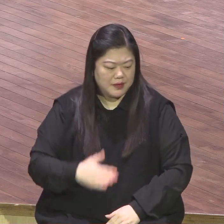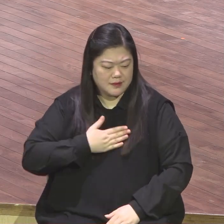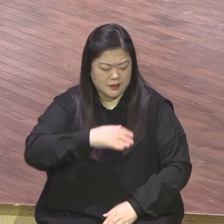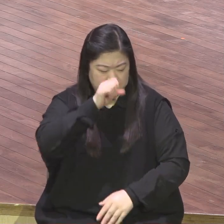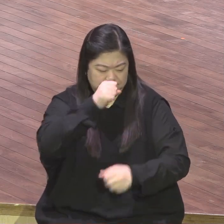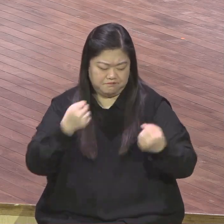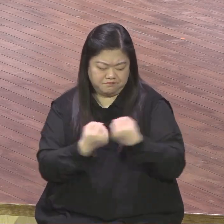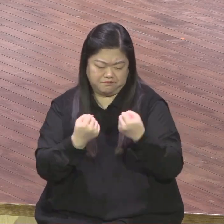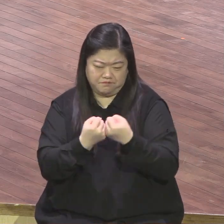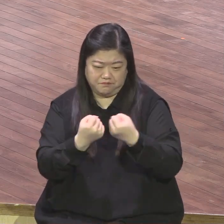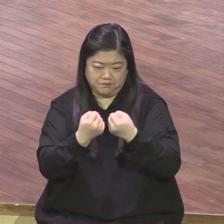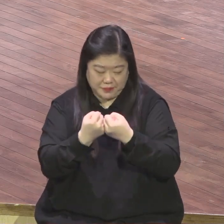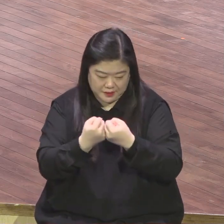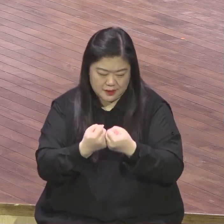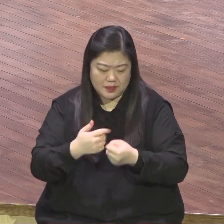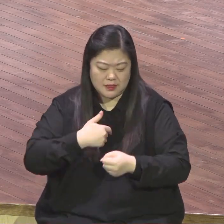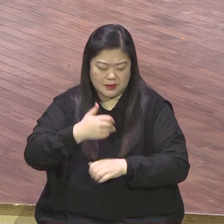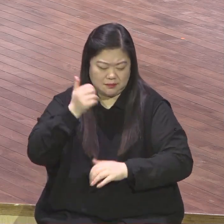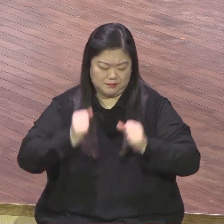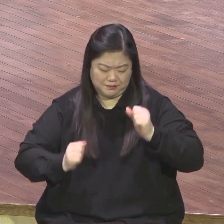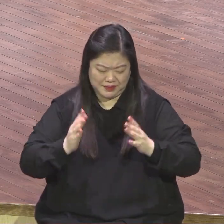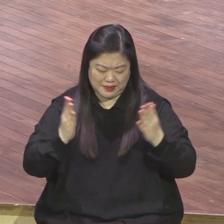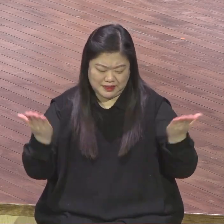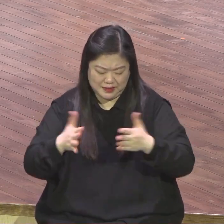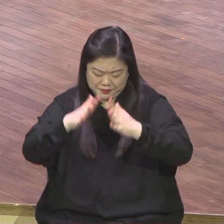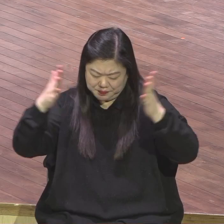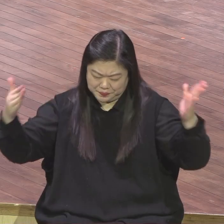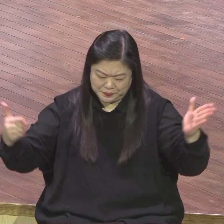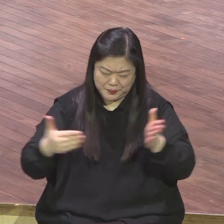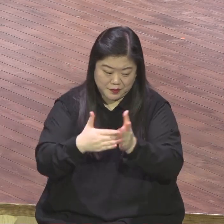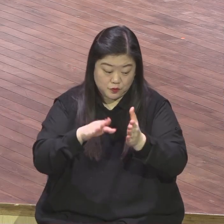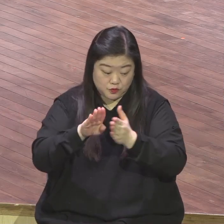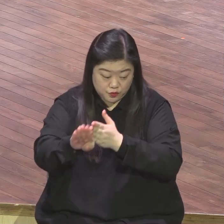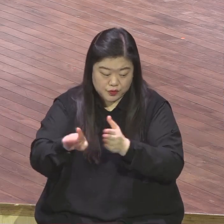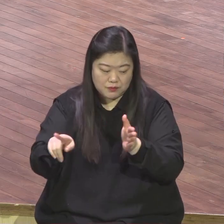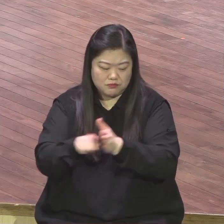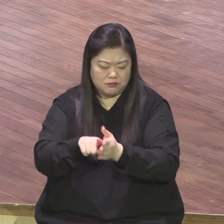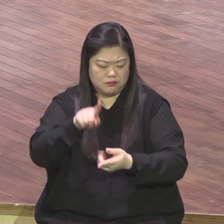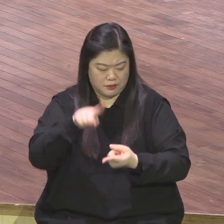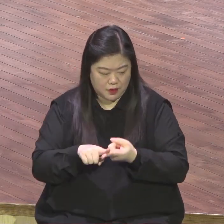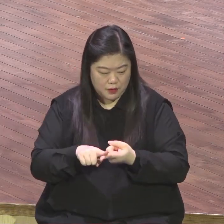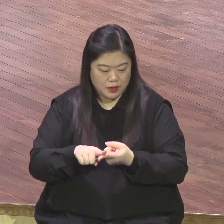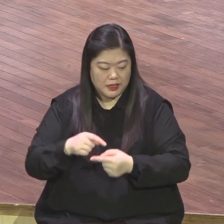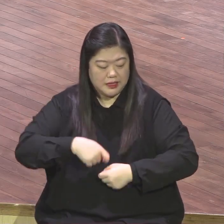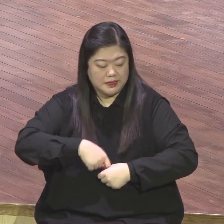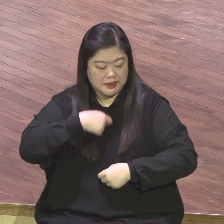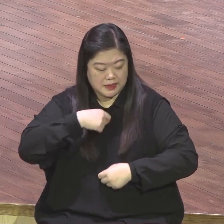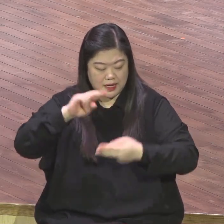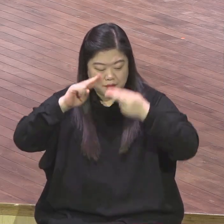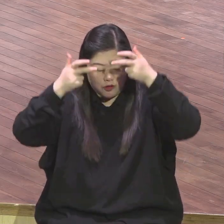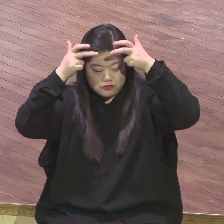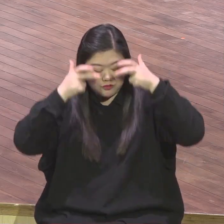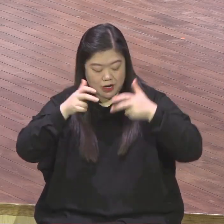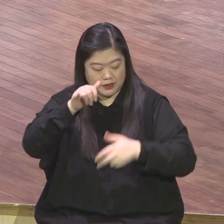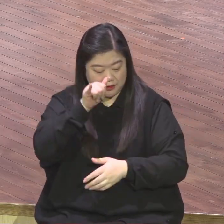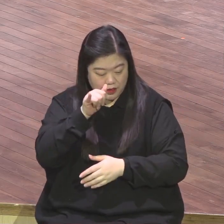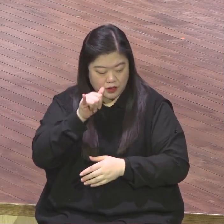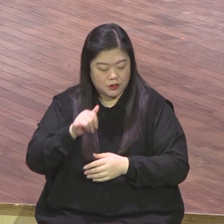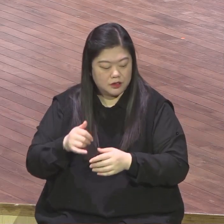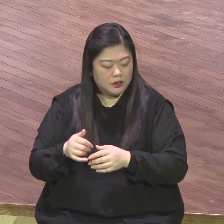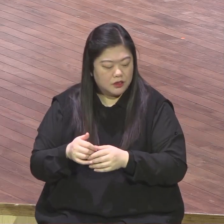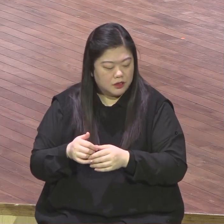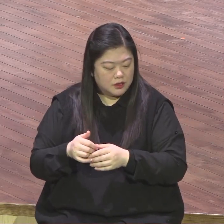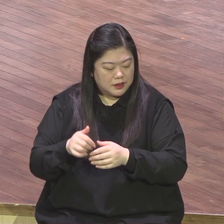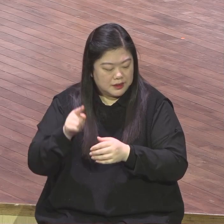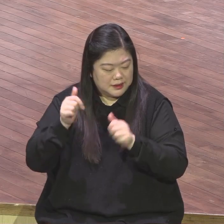싸우고 나의 달려갈 길을 마치고 믿음을 지켰으니 이제 후로는 나를 위하여 의의 면류관이 예비되었으므로 주 곧 의로우신